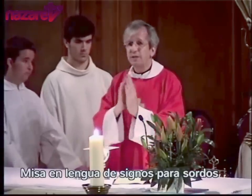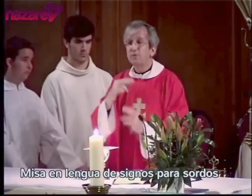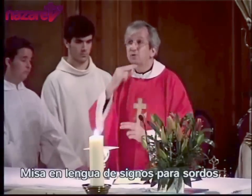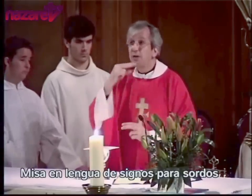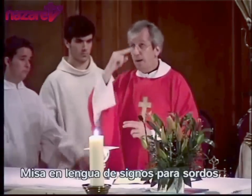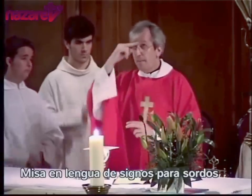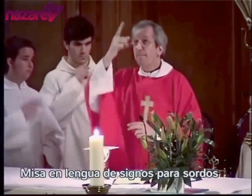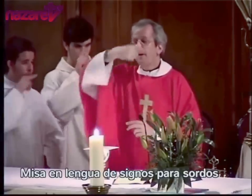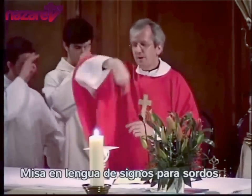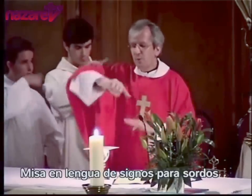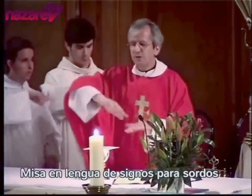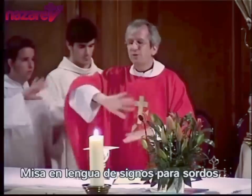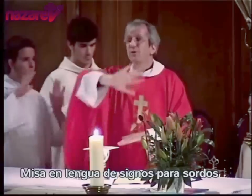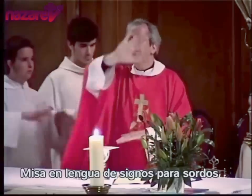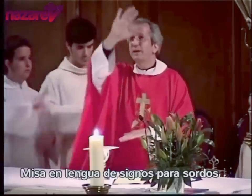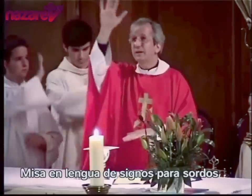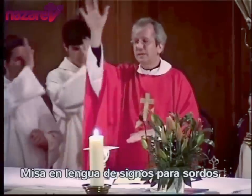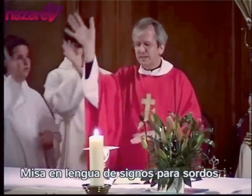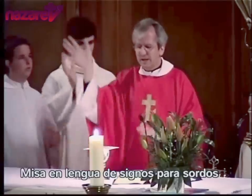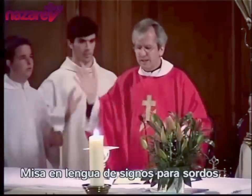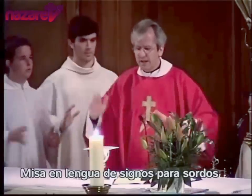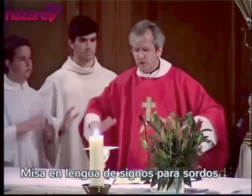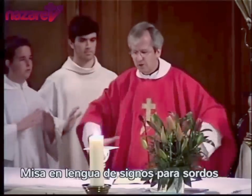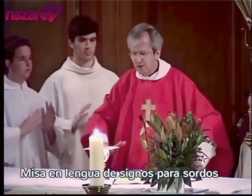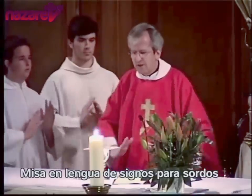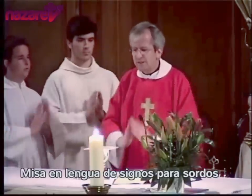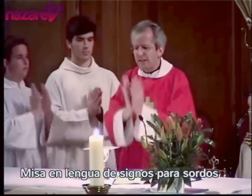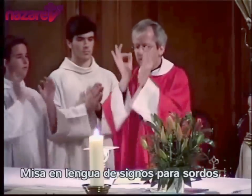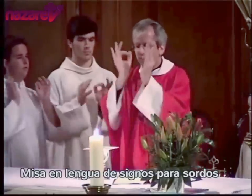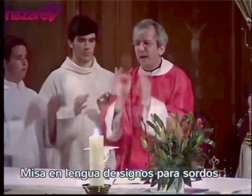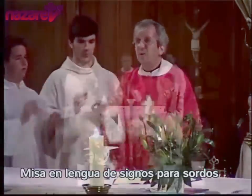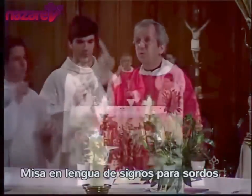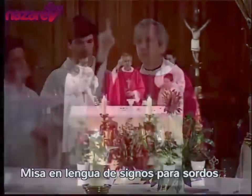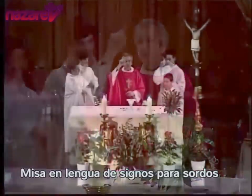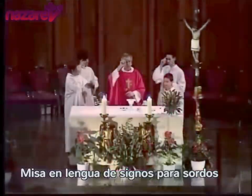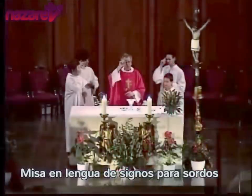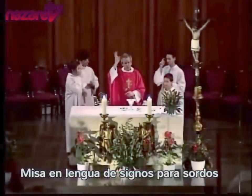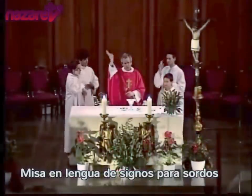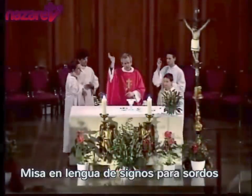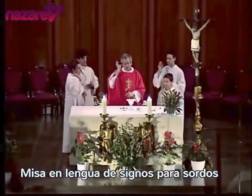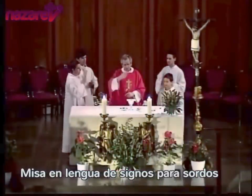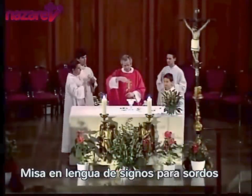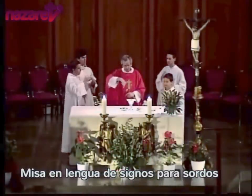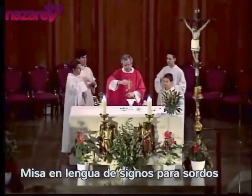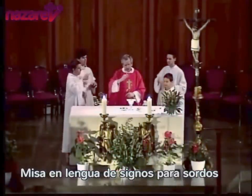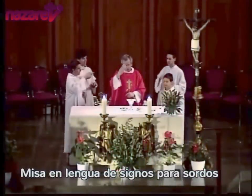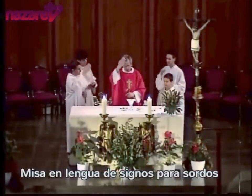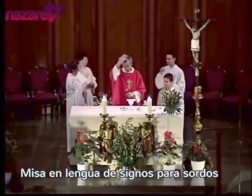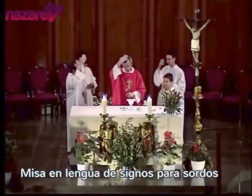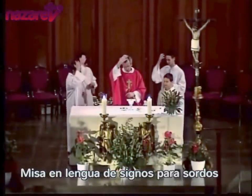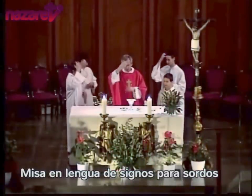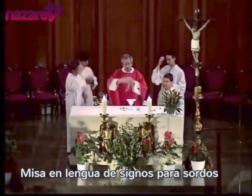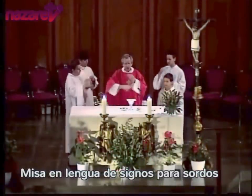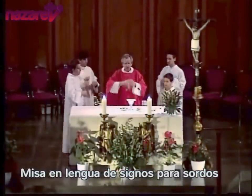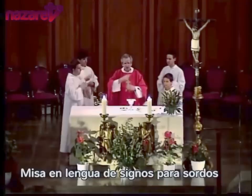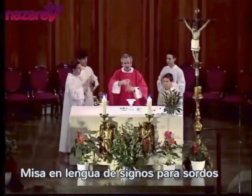juntos decimos: Padre nuestro que estás en el cielo, santificado sea tu nombre, venga a